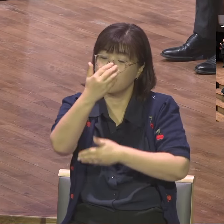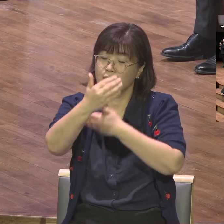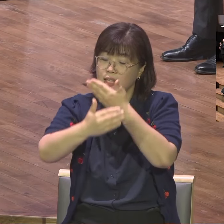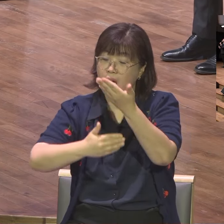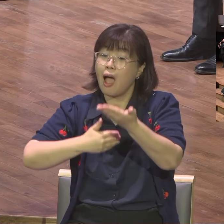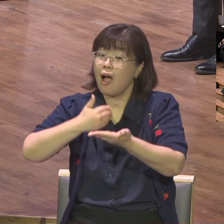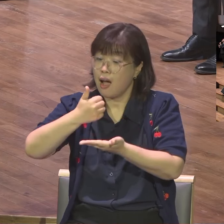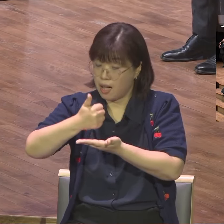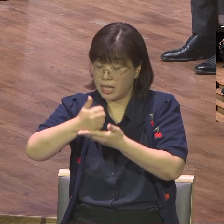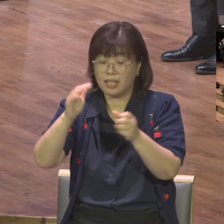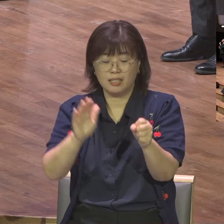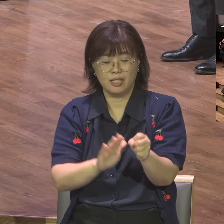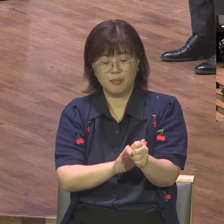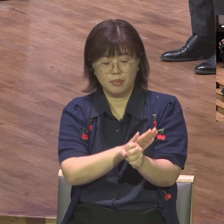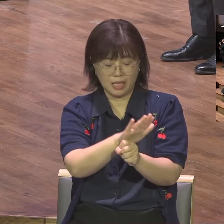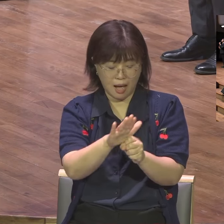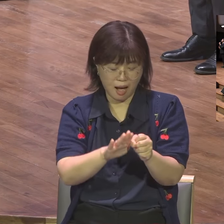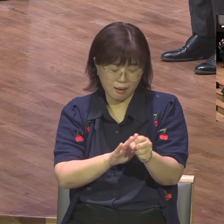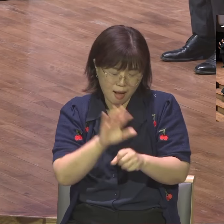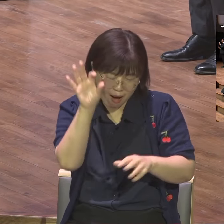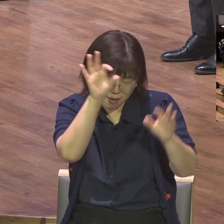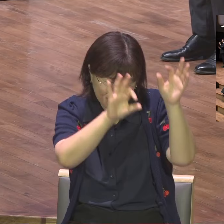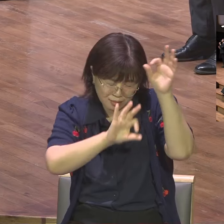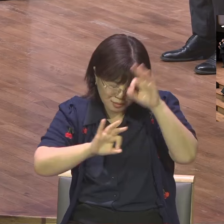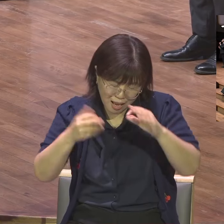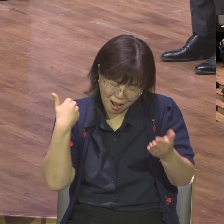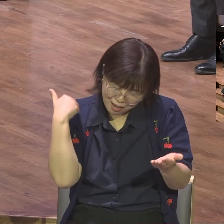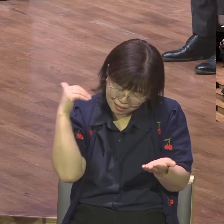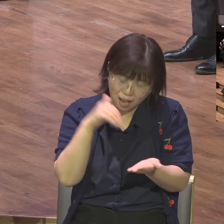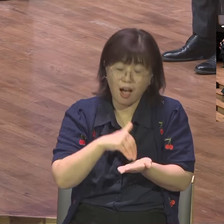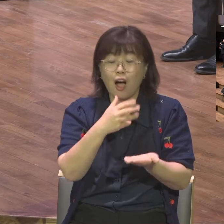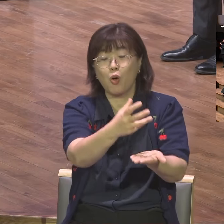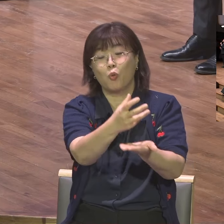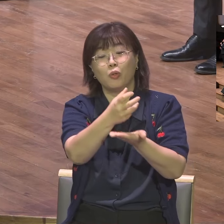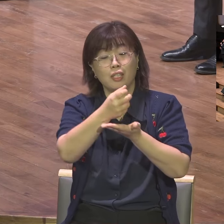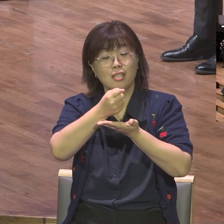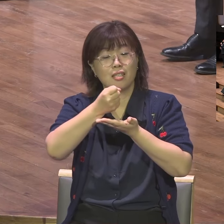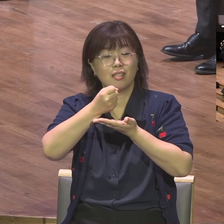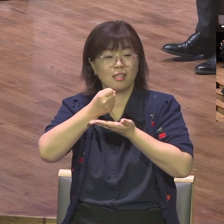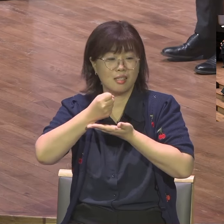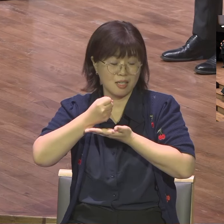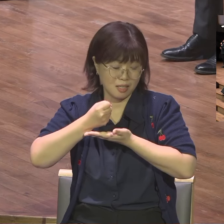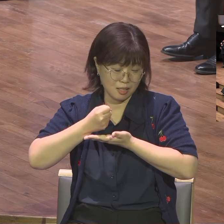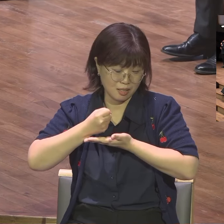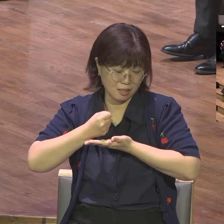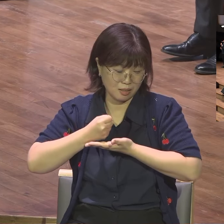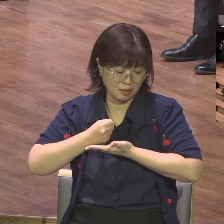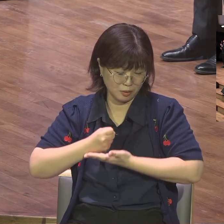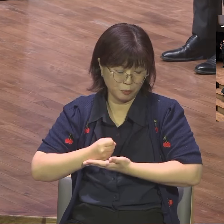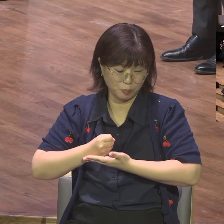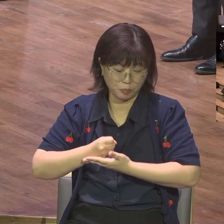빼앗겨버린 하나님 사랑 찾아오리